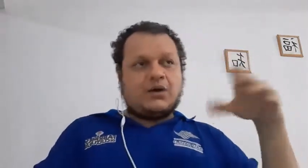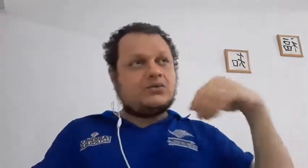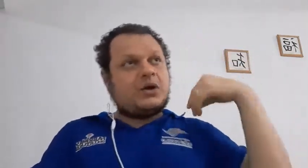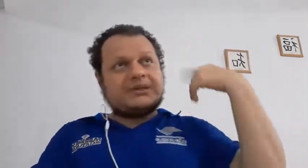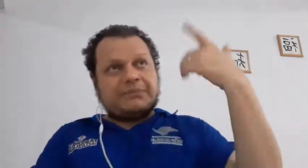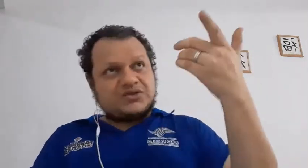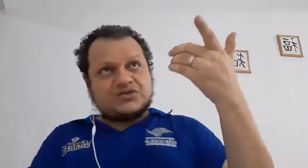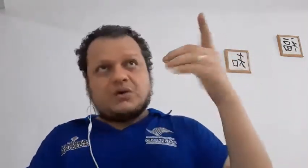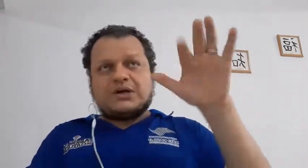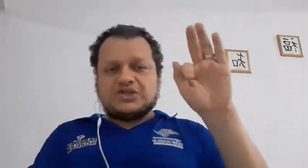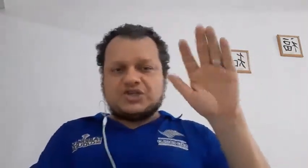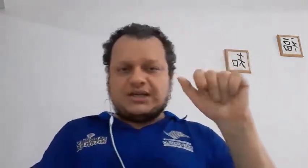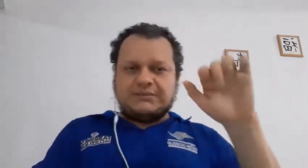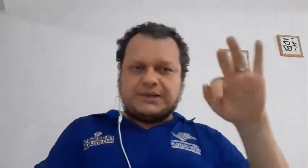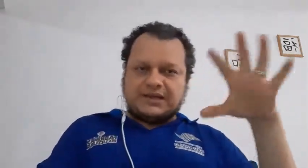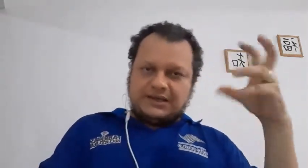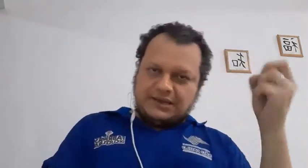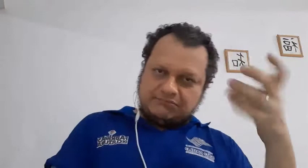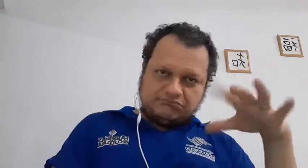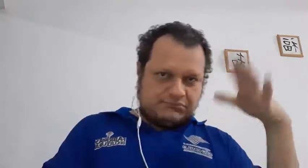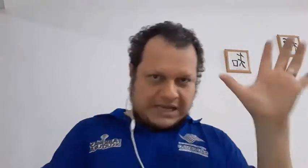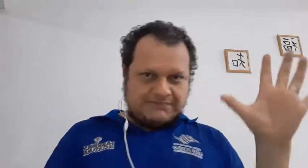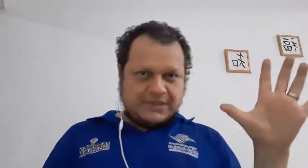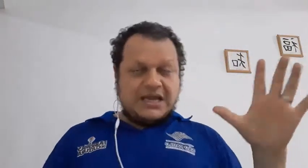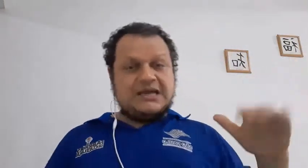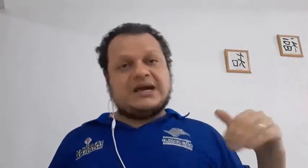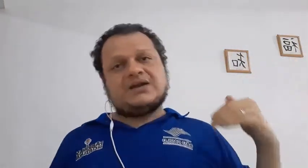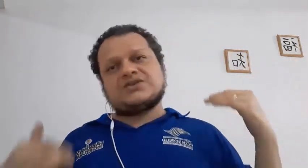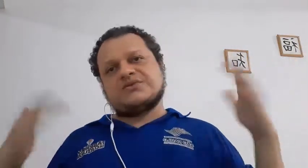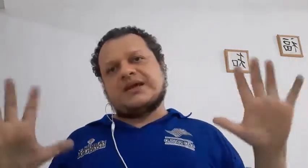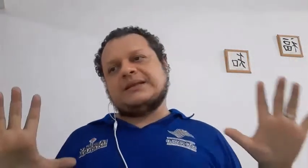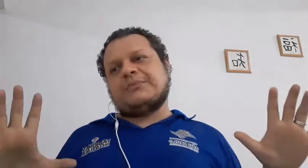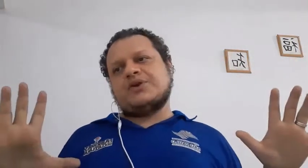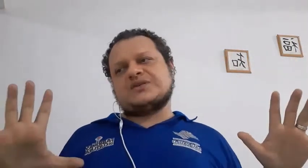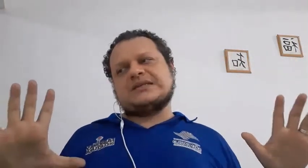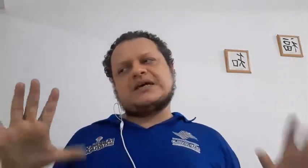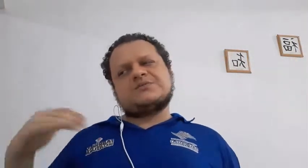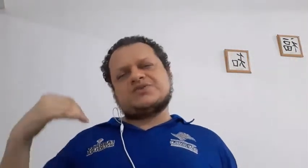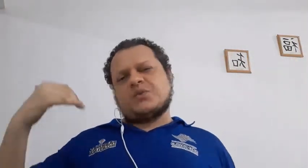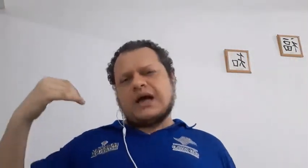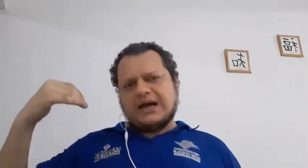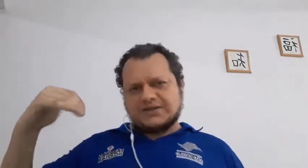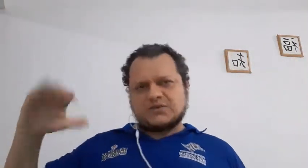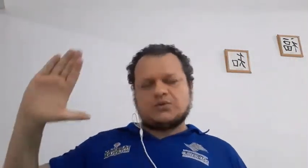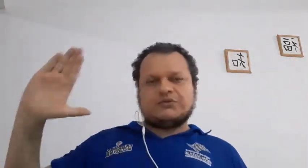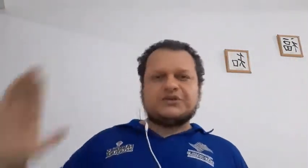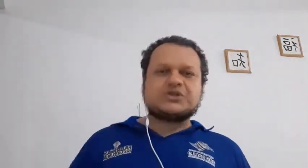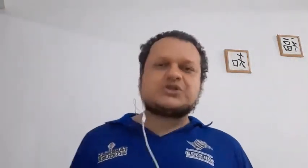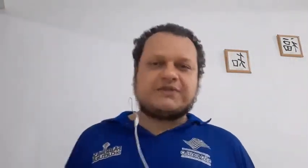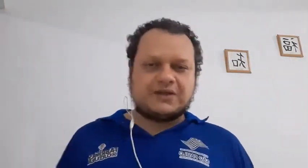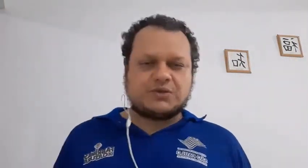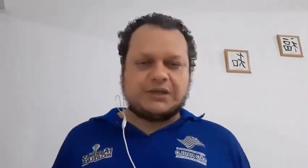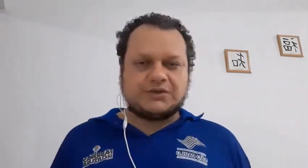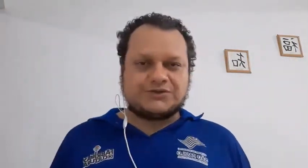o nome da pessoa, a gente lembra que, tá? E aí nós vamos falar depois de sinais pessoais. Outro vídeo a gente fala sobre isso. Tudo